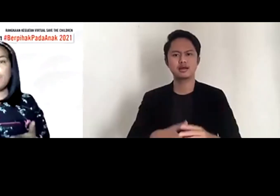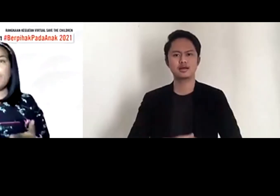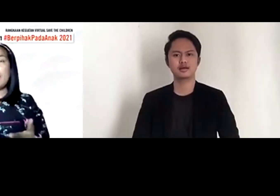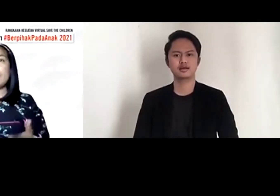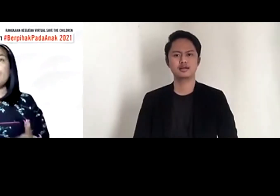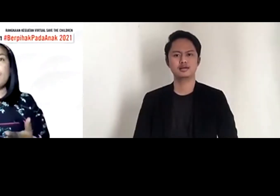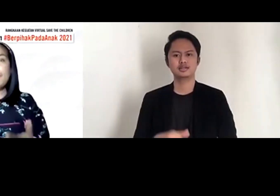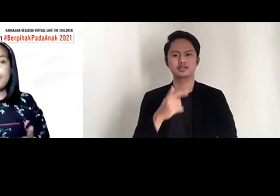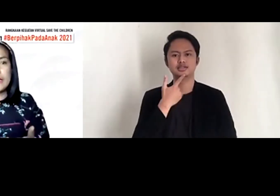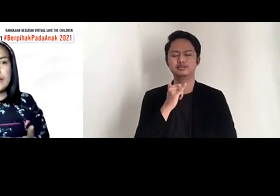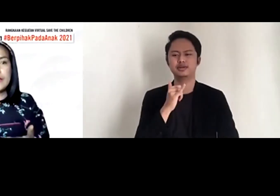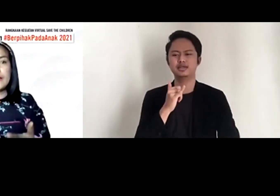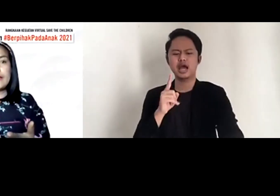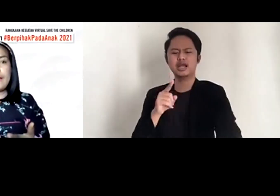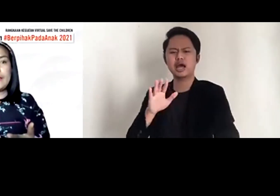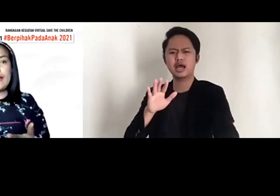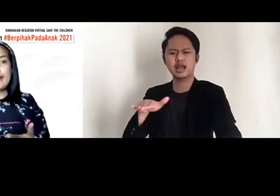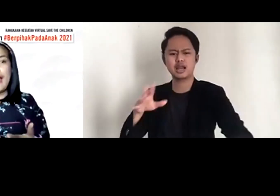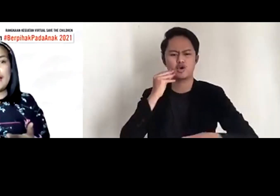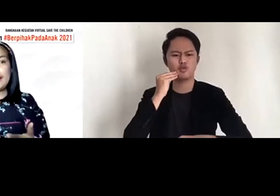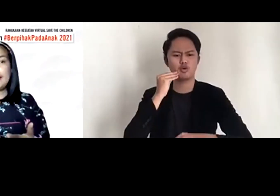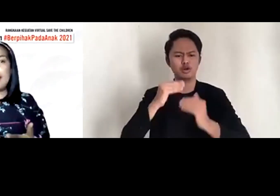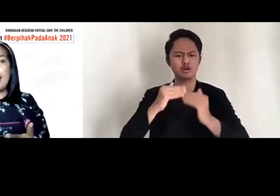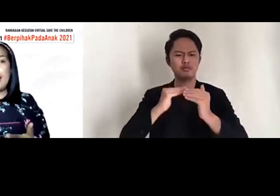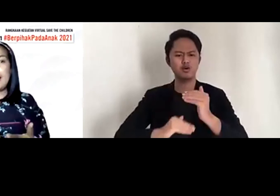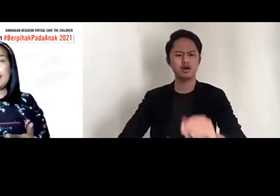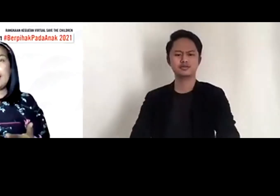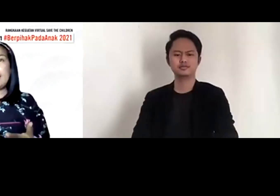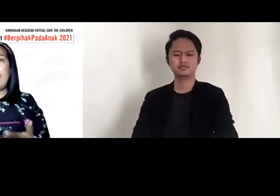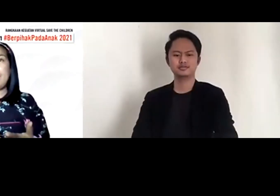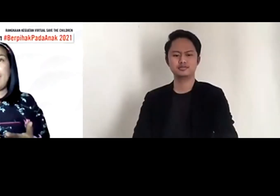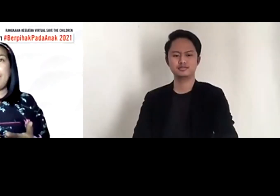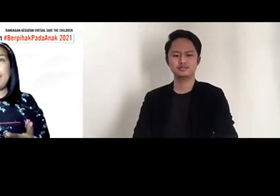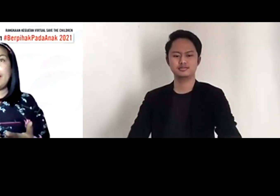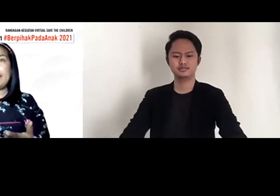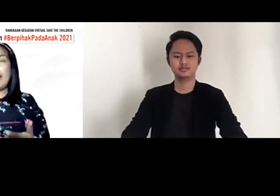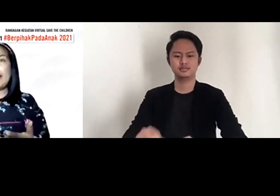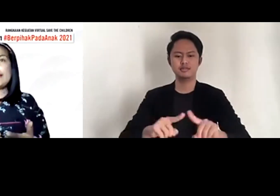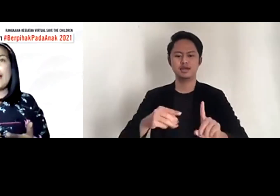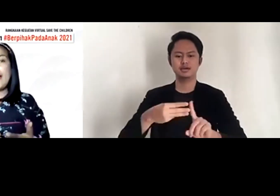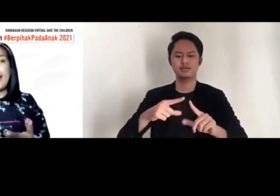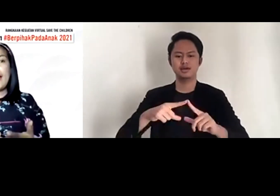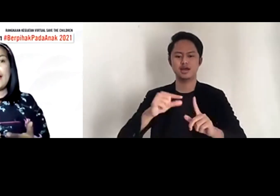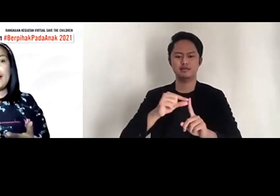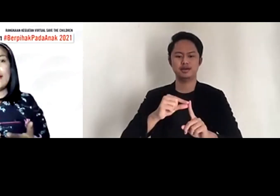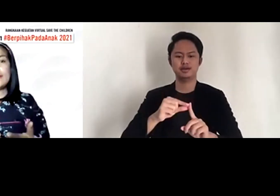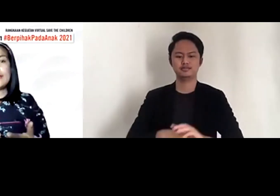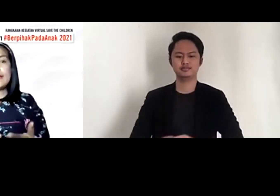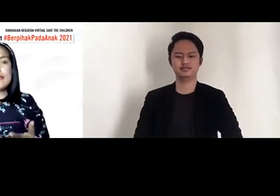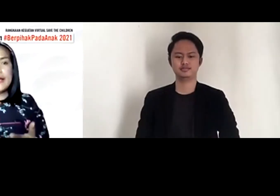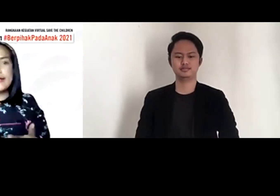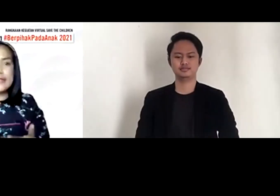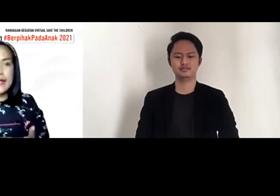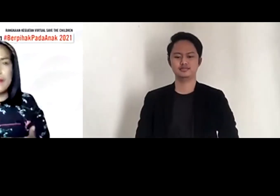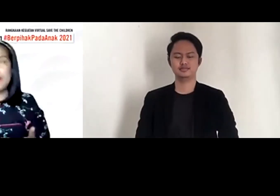di bawah umur yang dituduh mencuri, tetapi ternyata anak ini tidak, ketika diambil BAP dan dianalisa